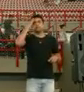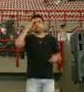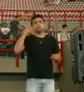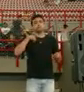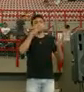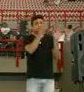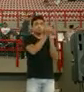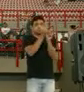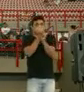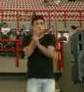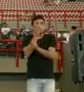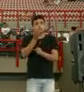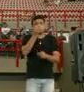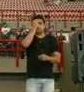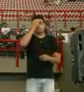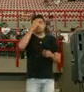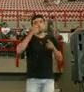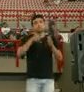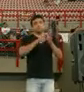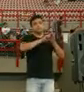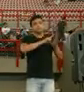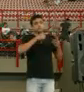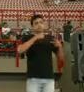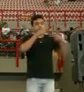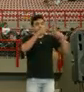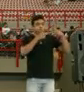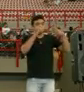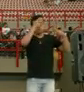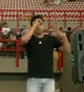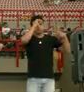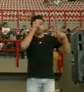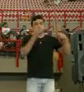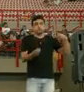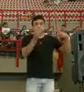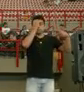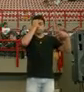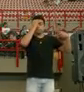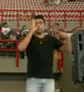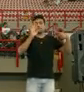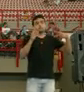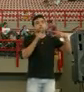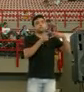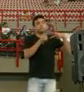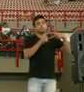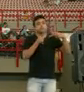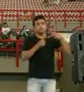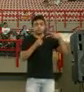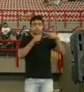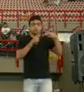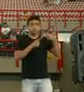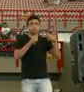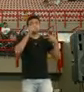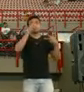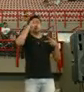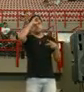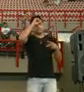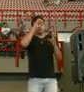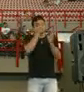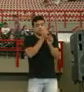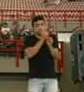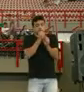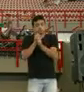cálculo estequiométrico, primeiro a gente tem que aprender duas coisas. Coloque isso na sua cabeça. Para aprendermos cálculo